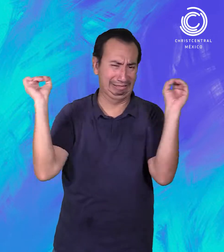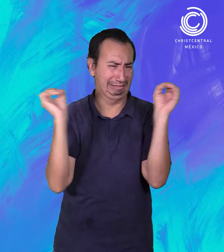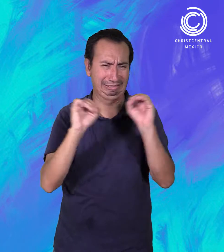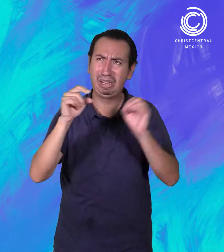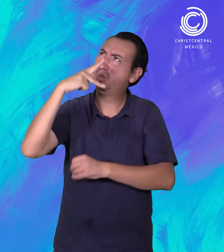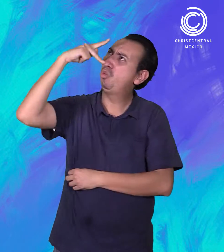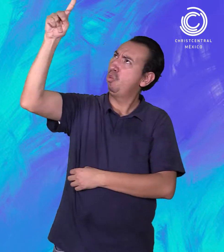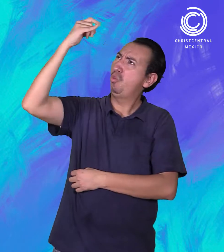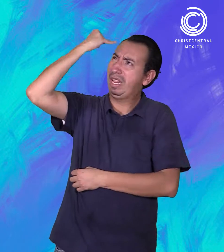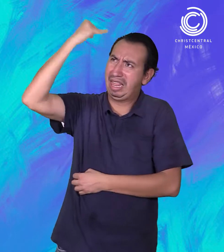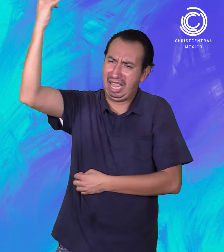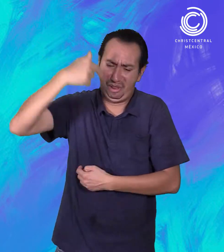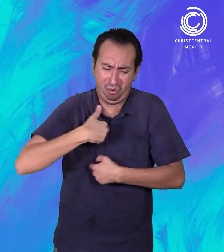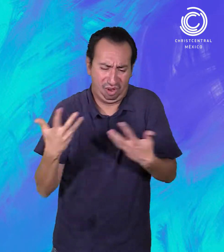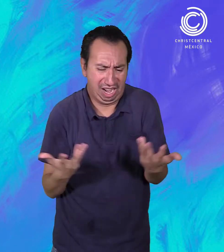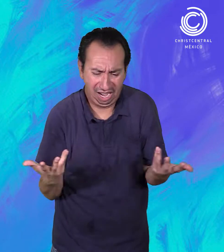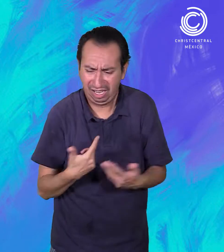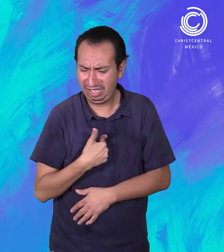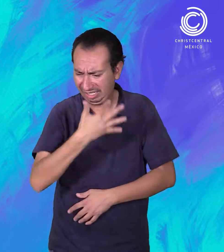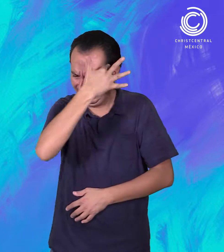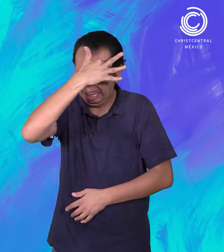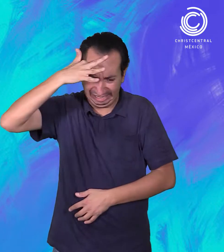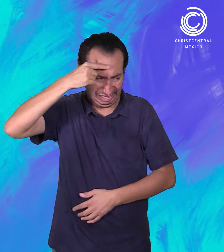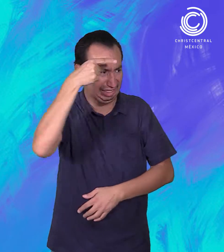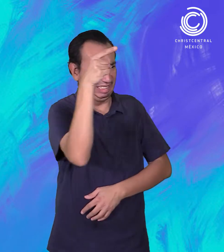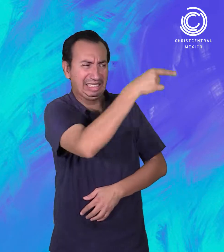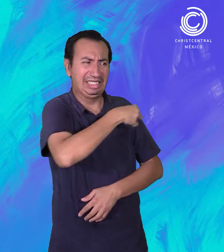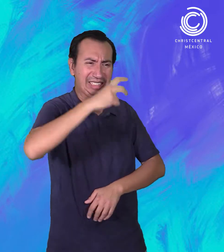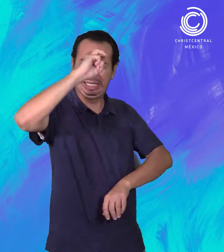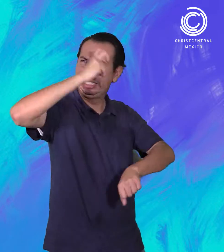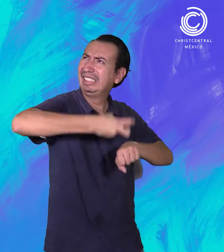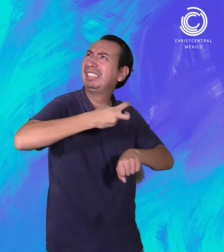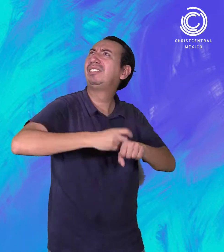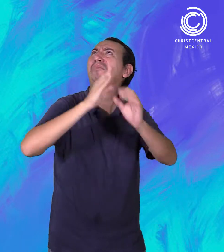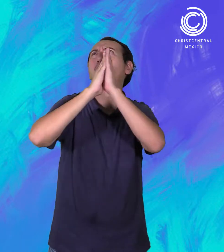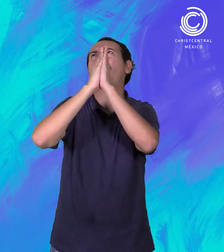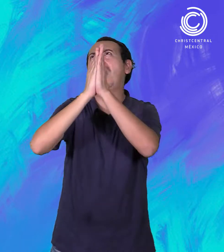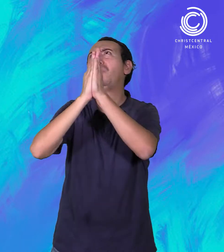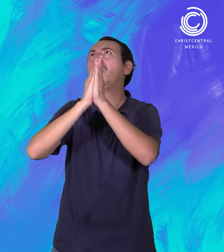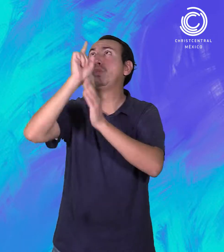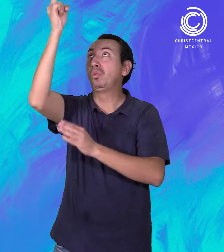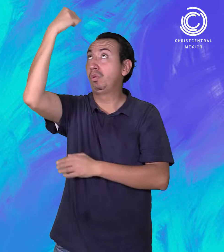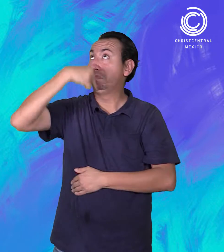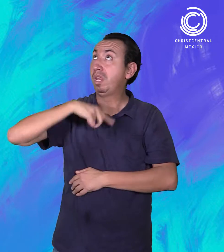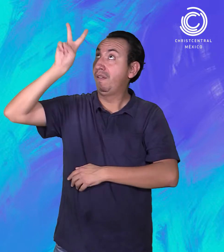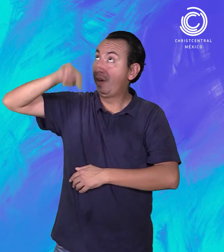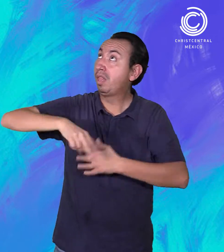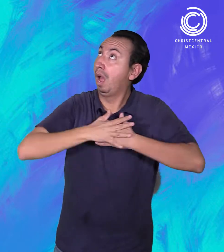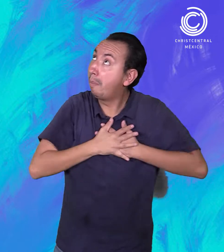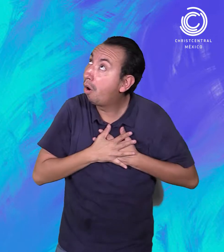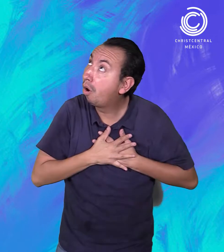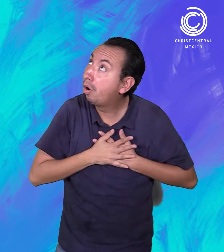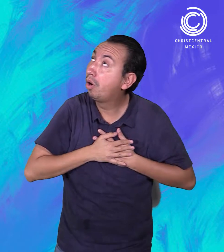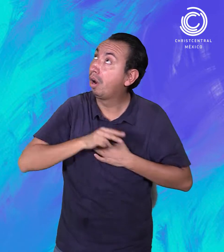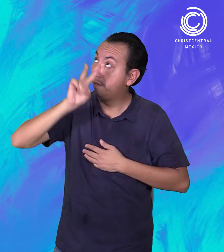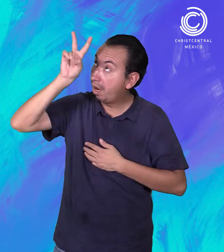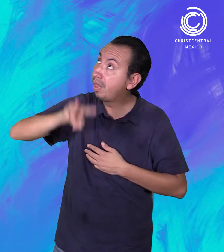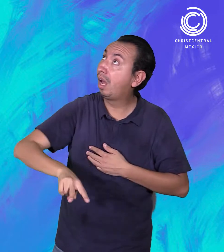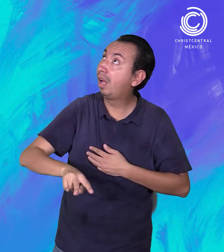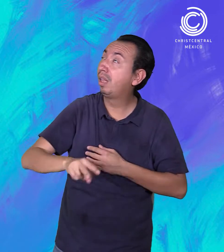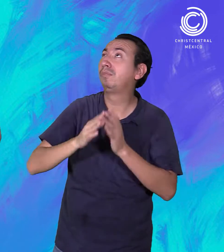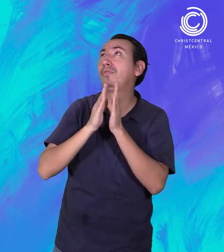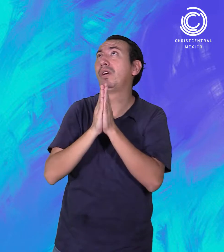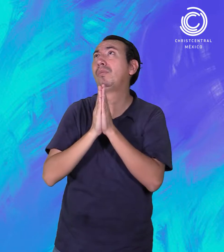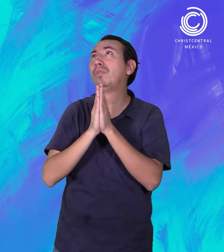idea tuya, y estoy cansado de él, y te quiero pedir un favor. Si de veras me amas, si me quieres hacer